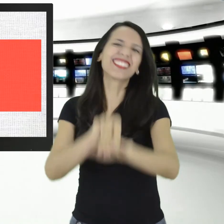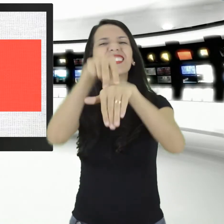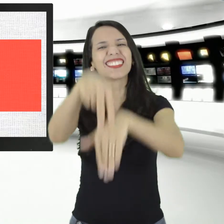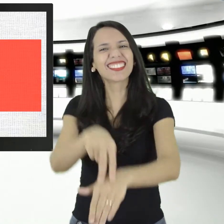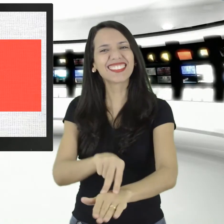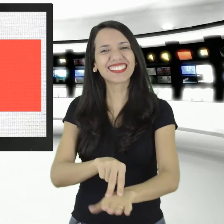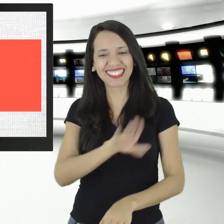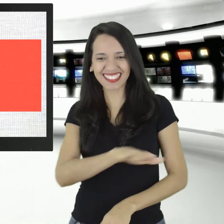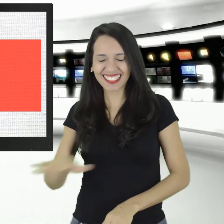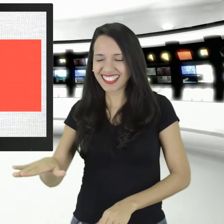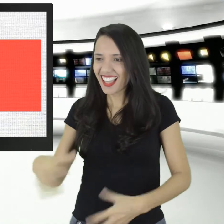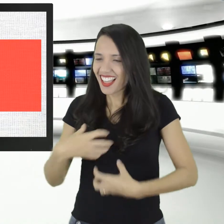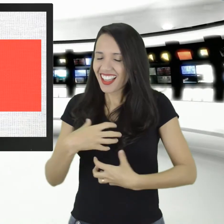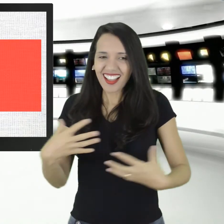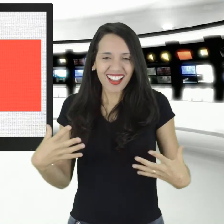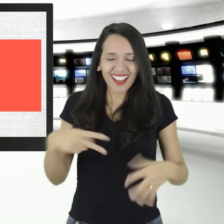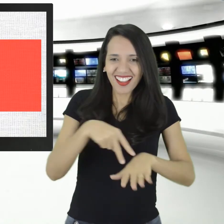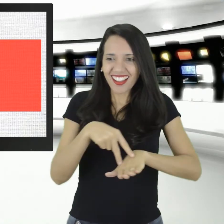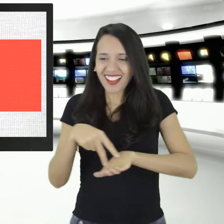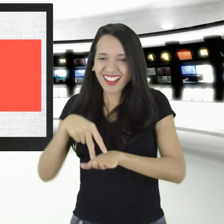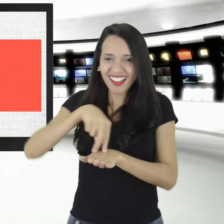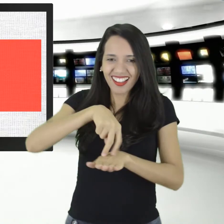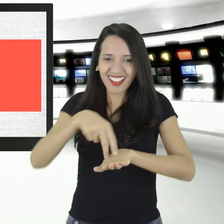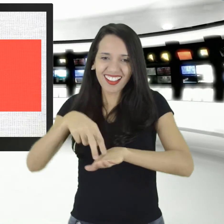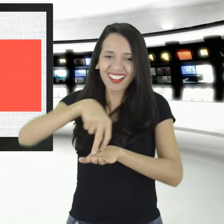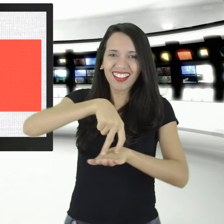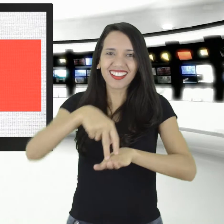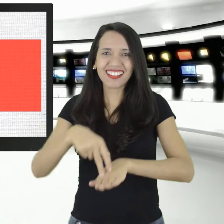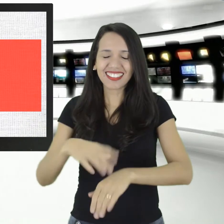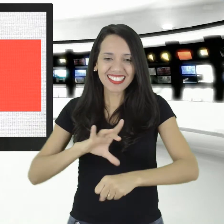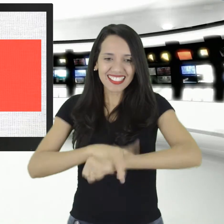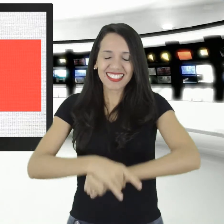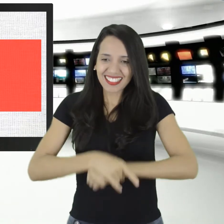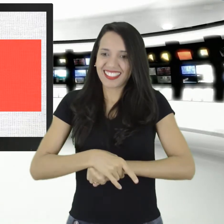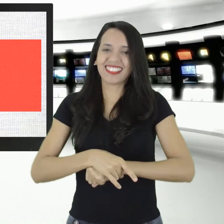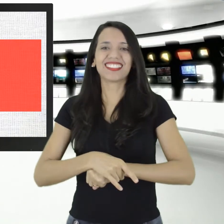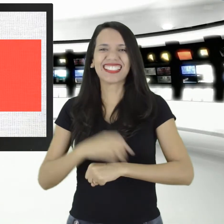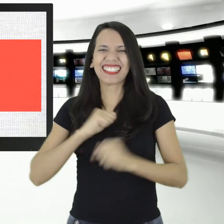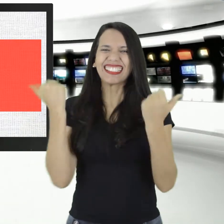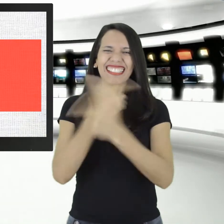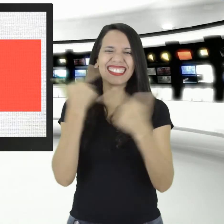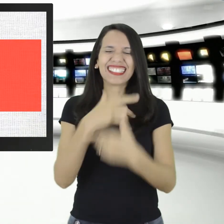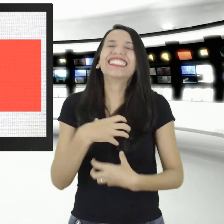fazia com que os pequeninos adquirem mais equilíbrio e segurança além de muita diversão e momentos